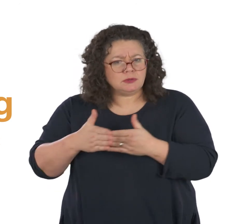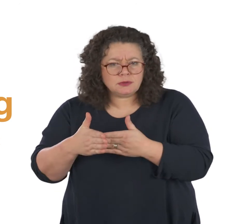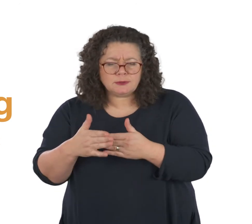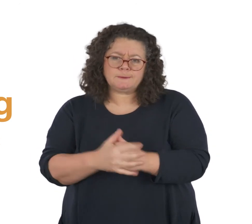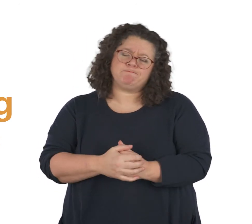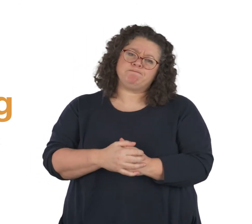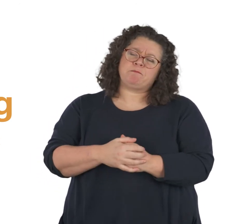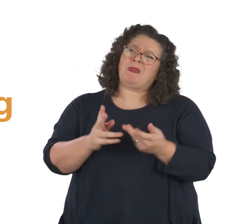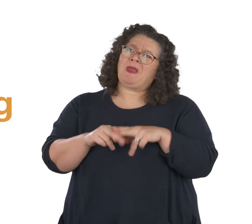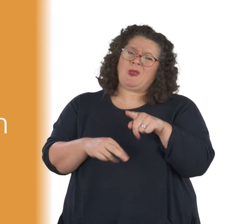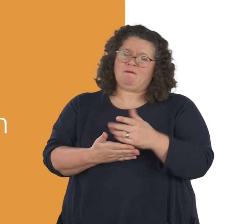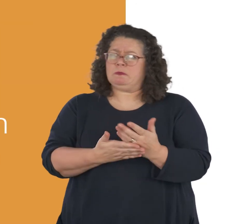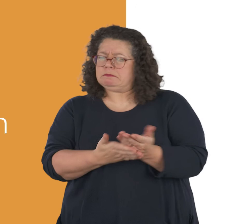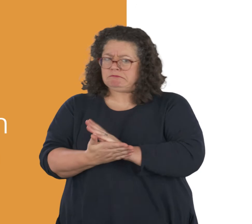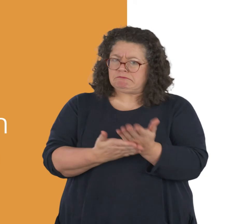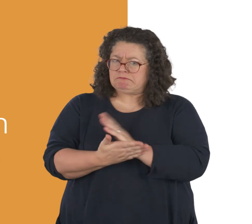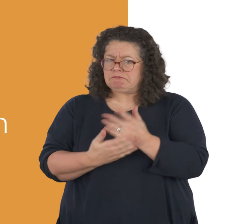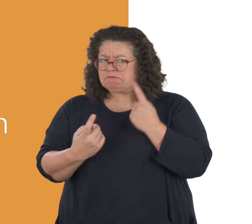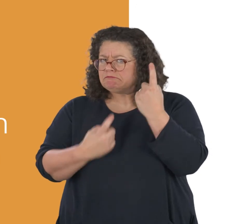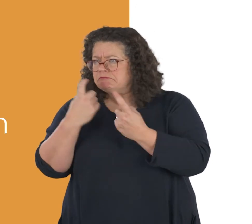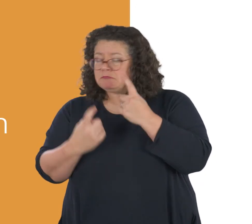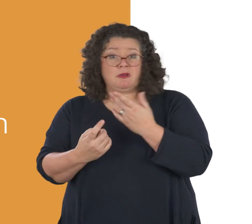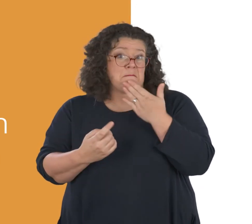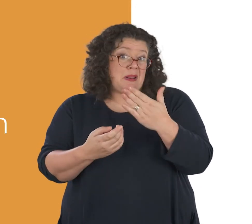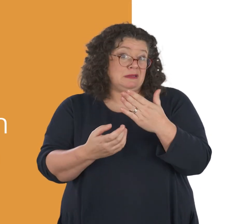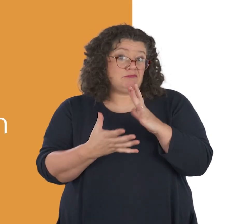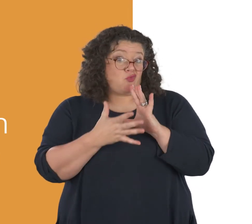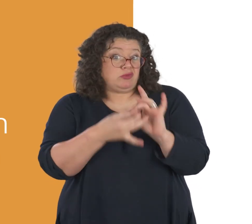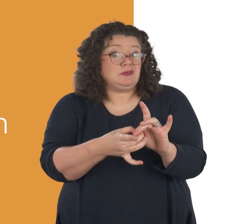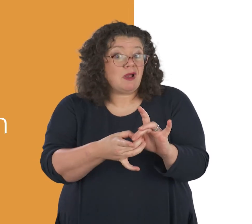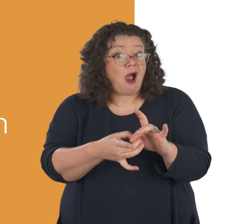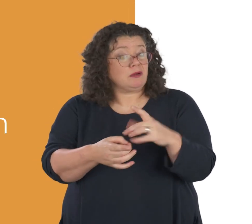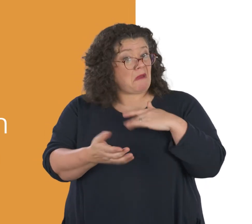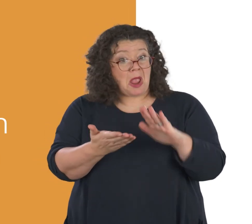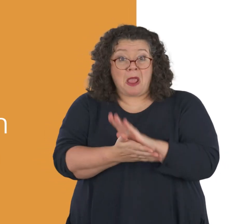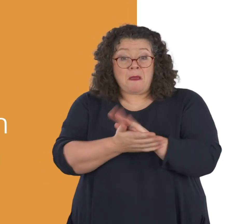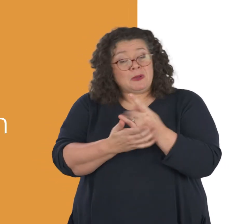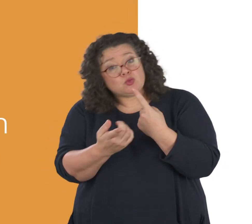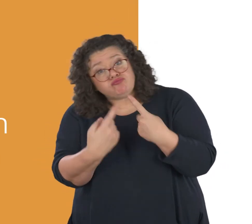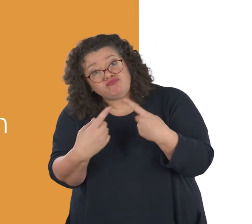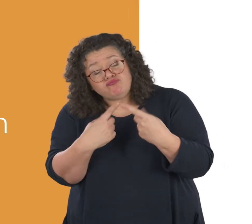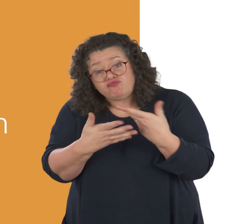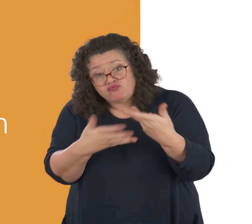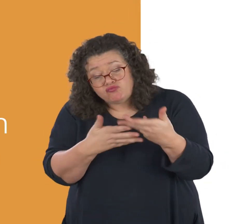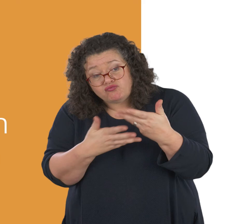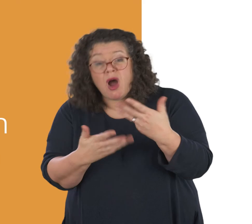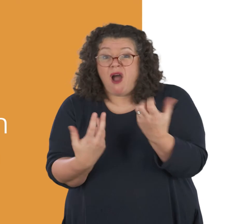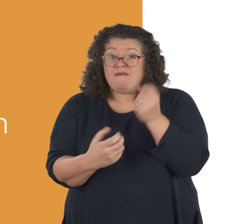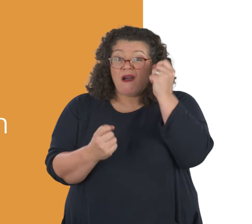eich galluogi i oresgyn y rwystrau hynny. Os ydych yn ansicr am hyn, cysylltwch â ni a byddwn yn hapus i